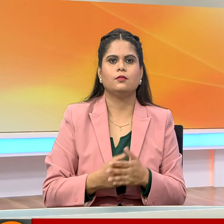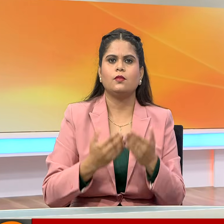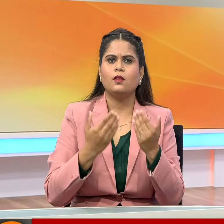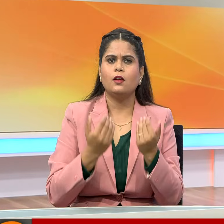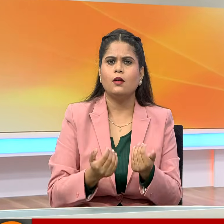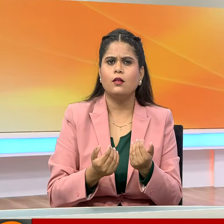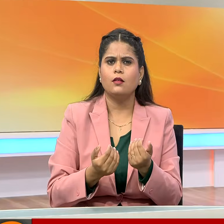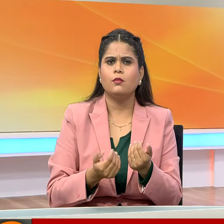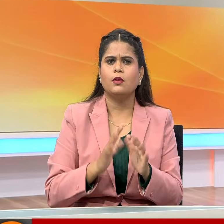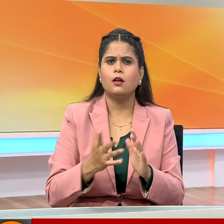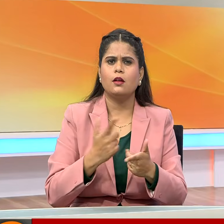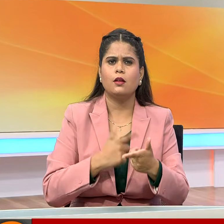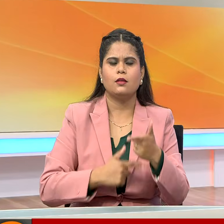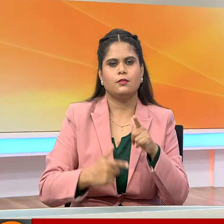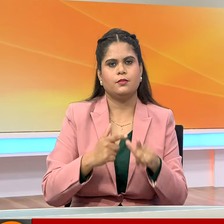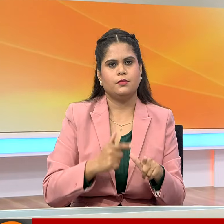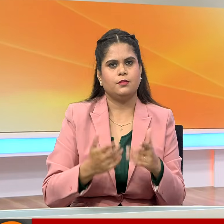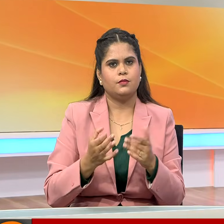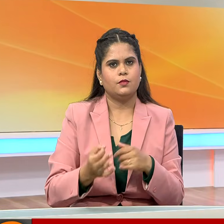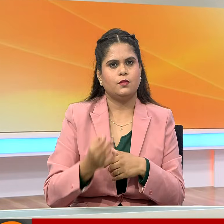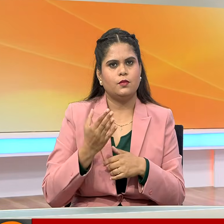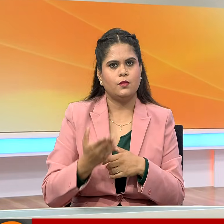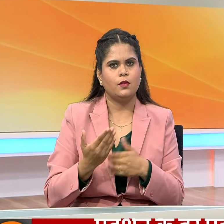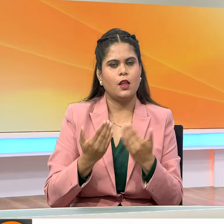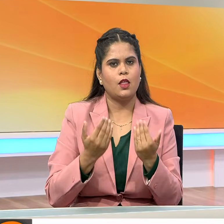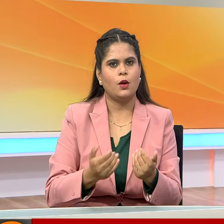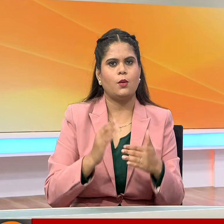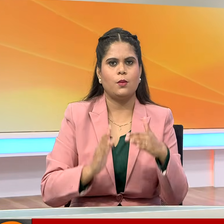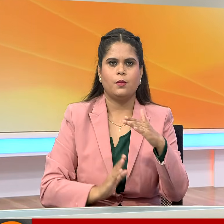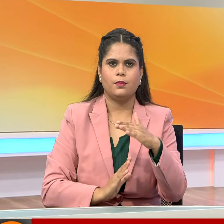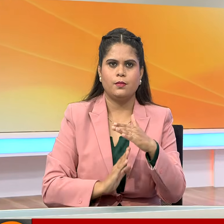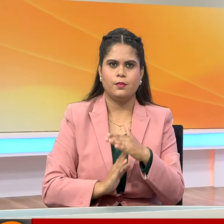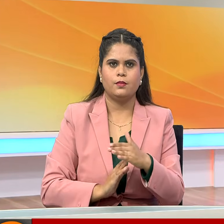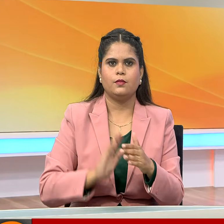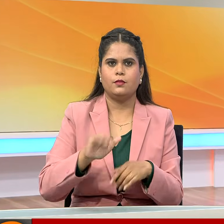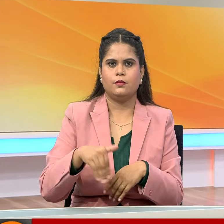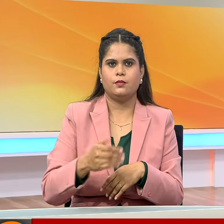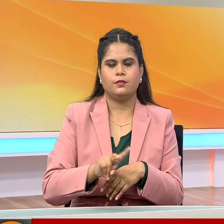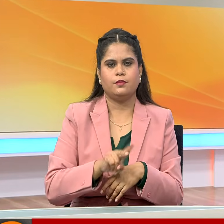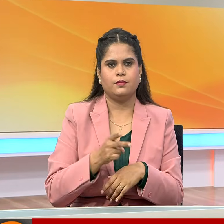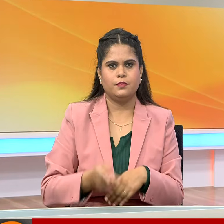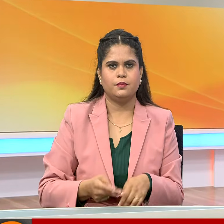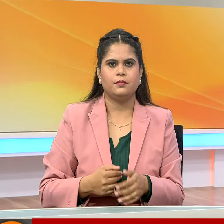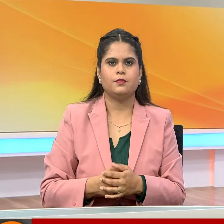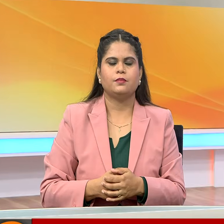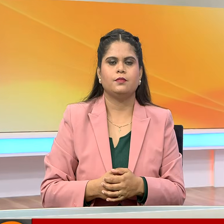और फिलहाल सांकेतिक भाषा के इस विशेष बुलेटिन में हम रुक रहे हैं छोटे से ब्रेक के लिए। जल्द हाजिर होते हैं।